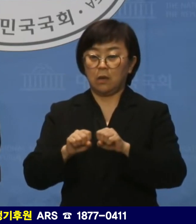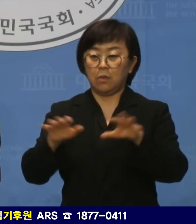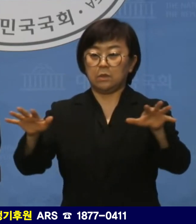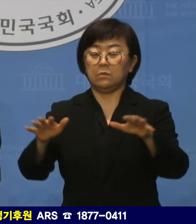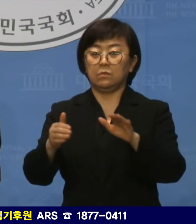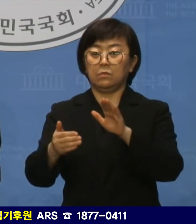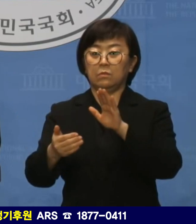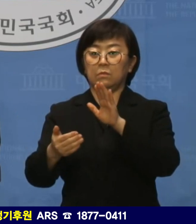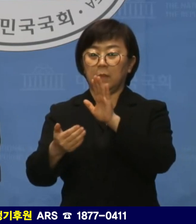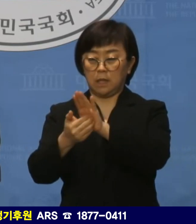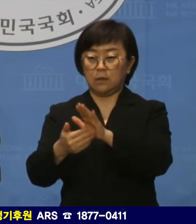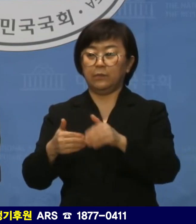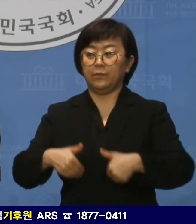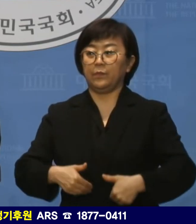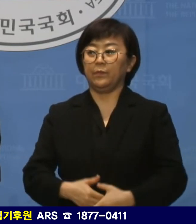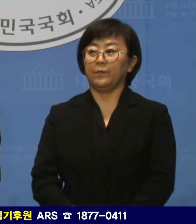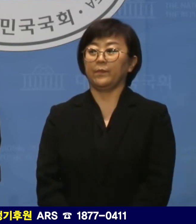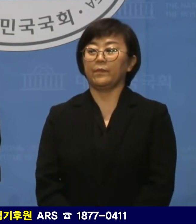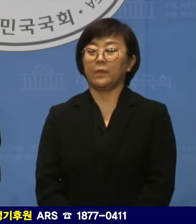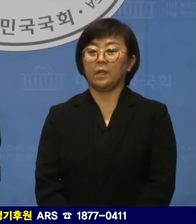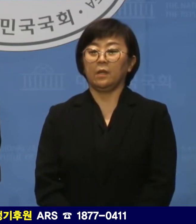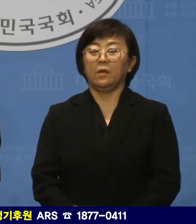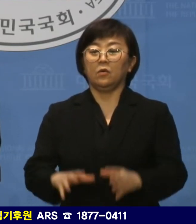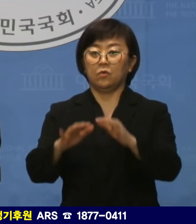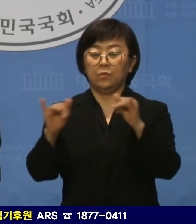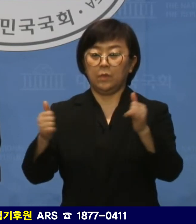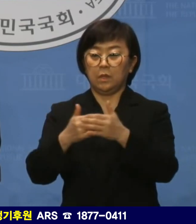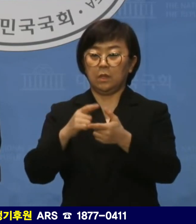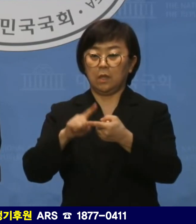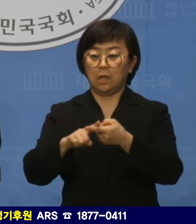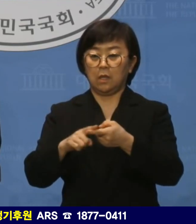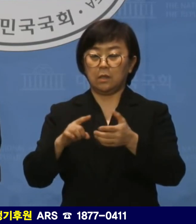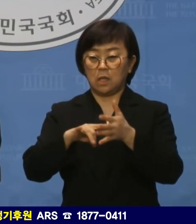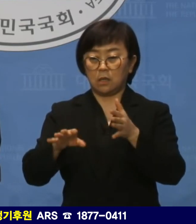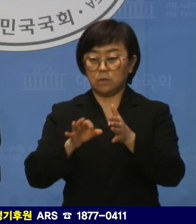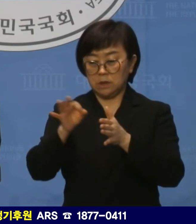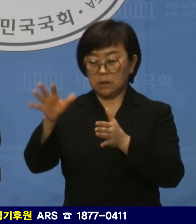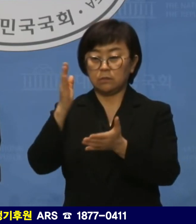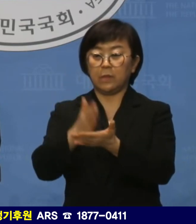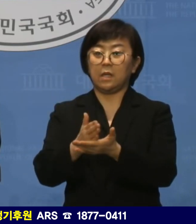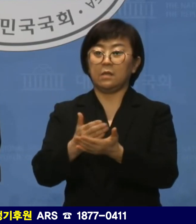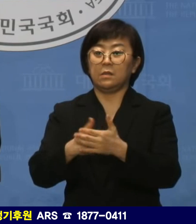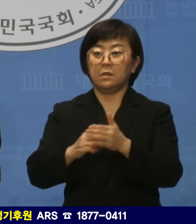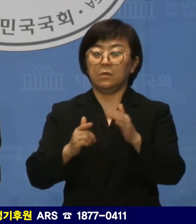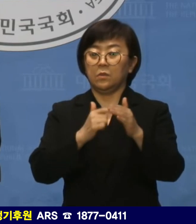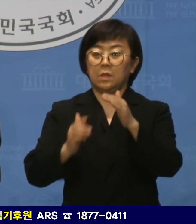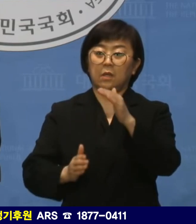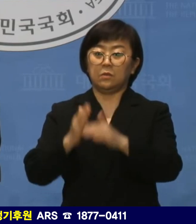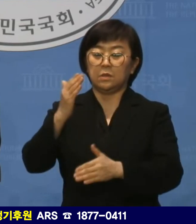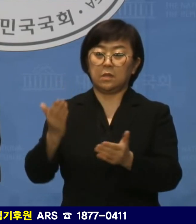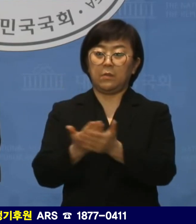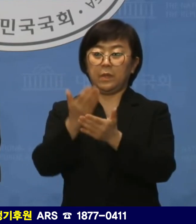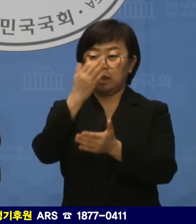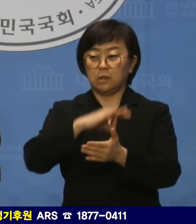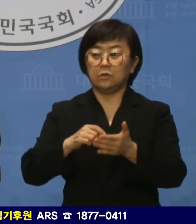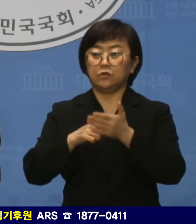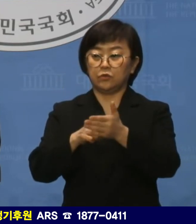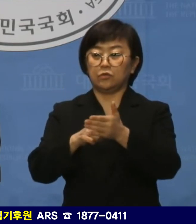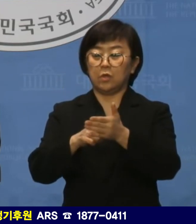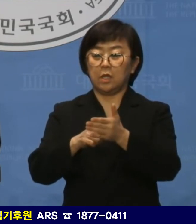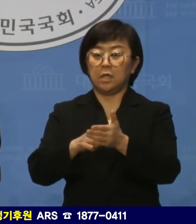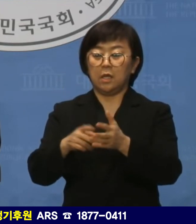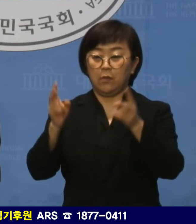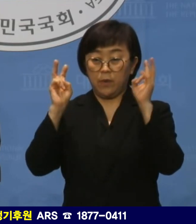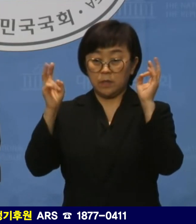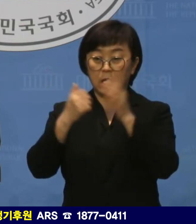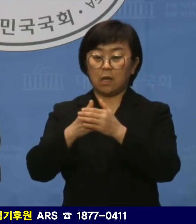못하도록 막아야 할 때입니다. 더 이상 국민 열세를 퍼부어서는 안 됩니다. 과도한 개발 이익을 추구한